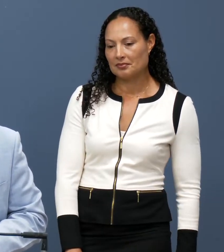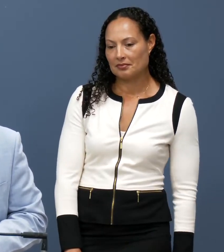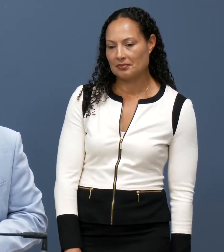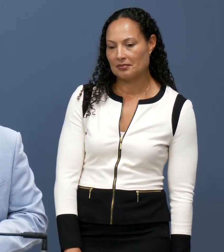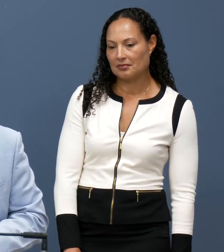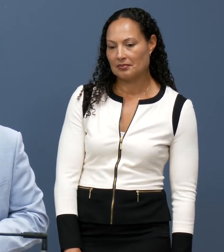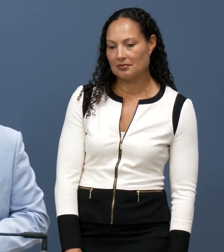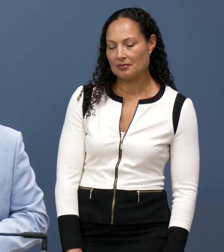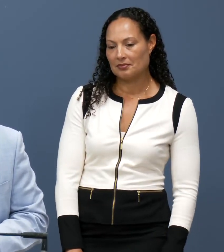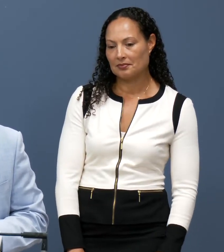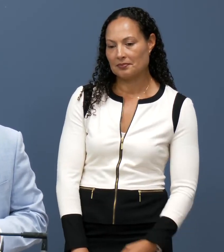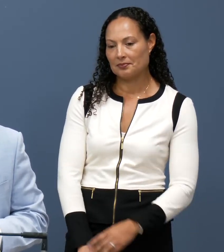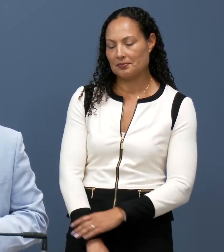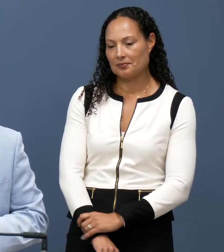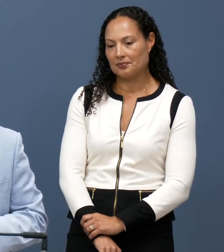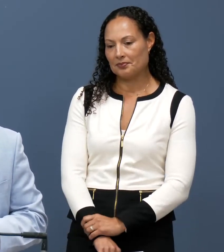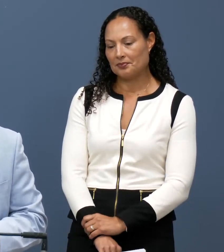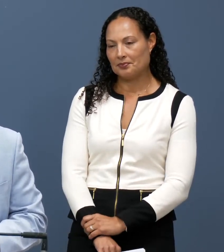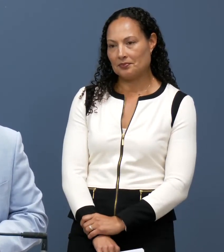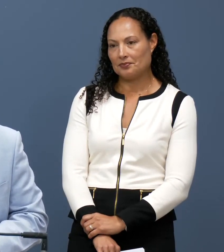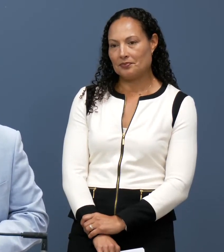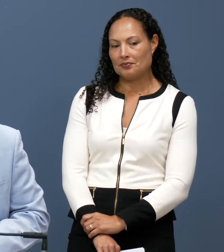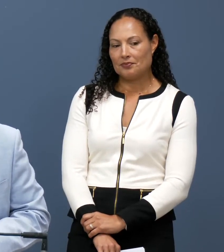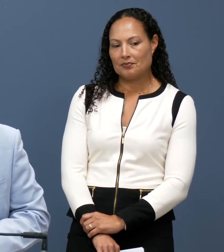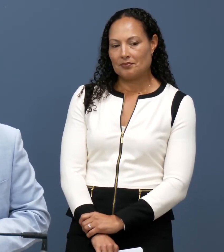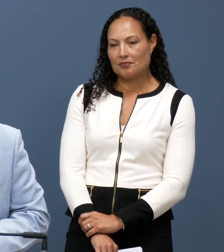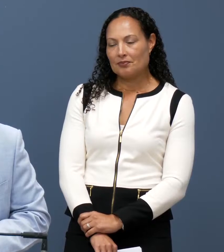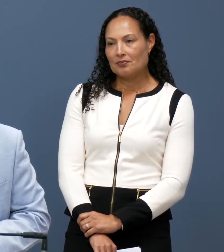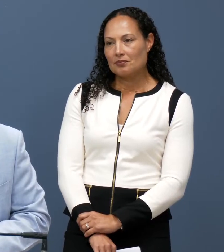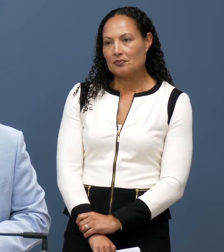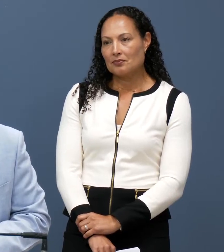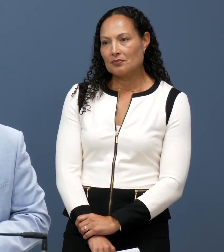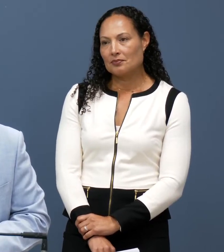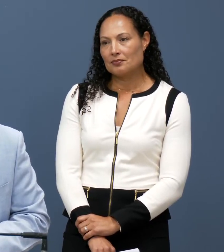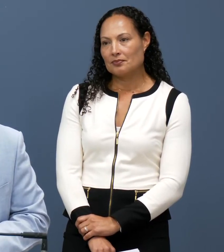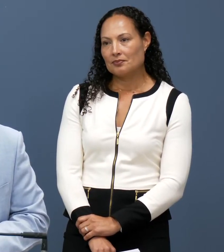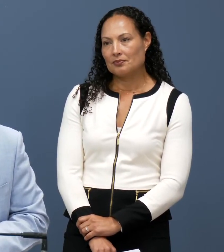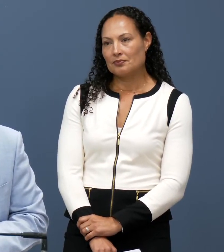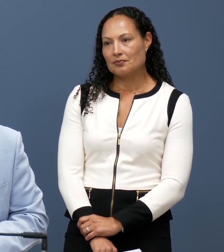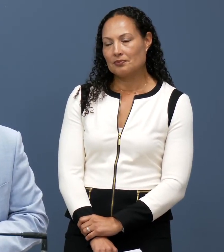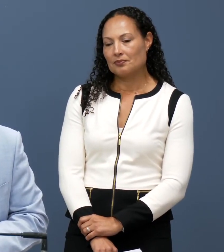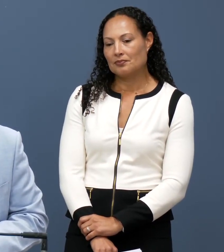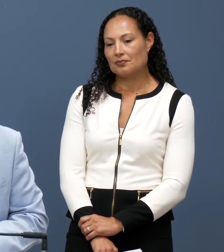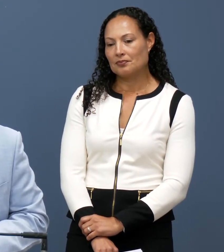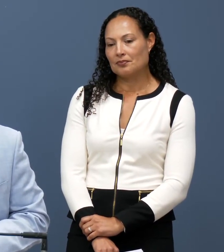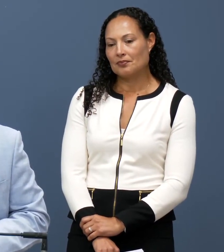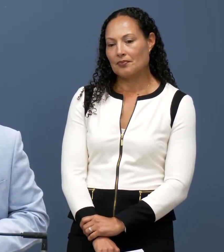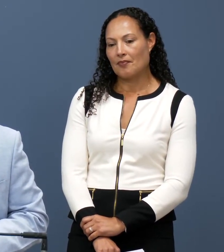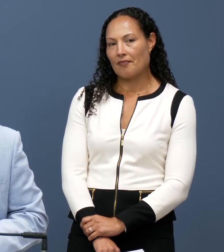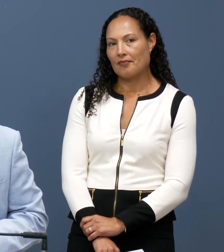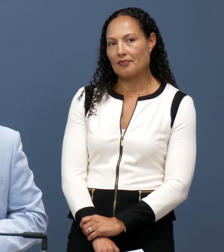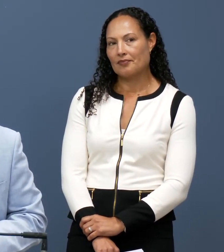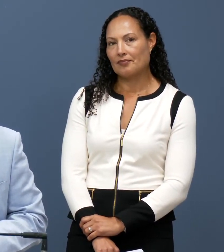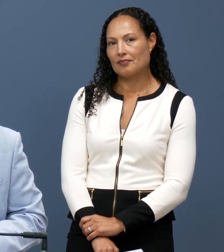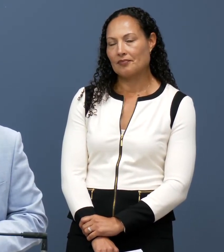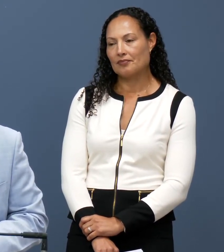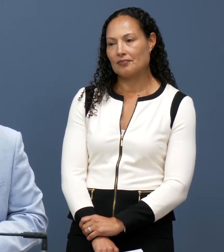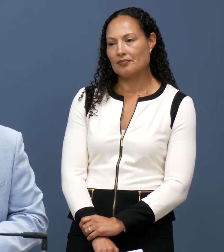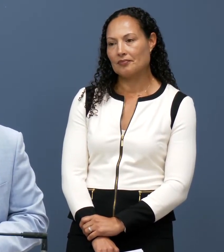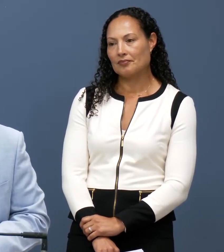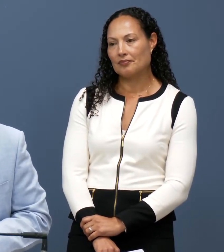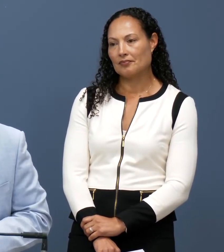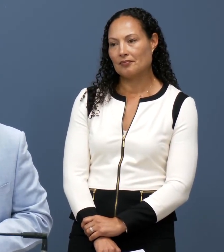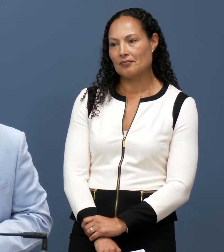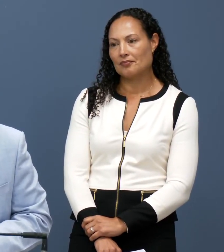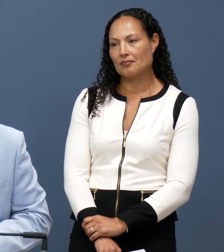យើងដាក់ចេញជាគោលដៅរួចទៅហើយសម្រាប់អនុវត្តបន្តទៅទៀតខ្ញុំសូមជម្រាបជូនបងប្អូនថាផ្លូវដែលយើងត្រូវធ្វើដំណើរនេះគឺនៅវែងឆ្ងាយហើយលំបាកលំបិនទៀត